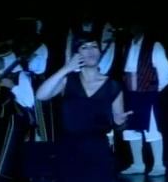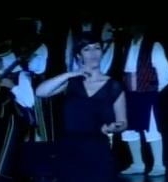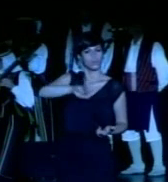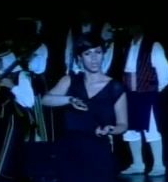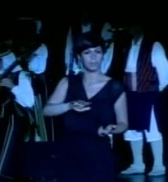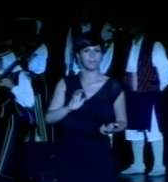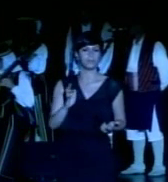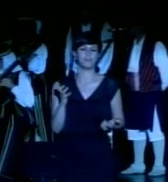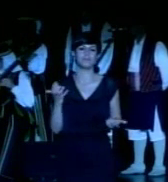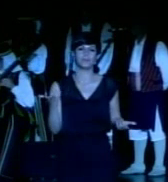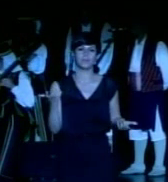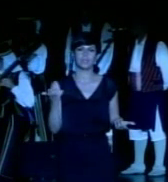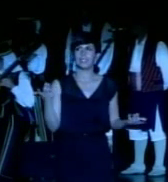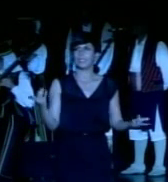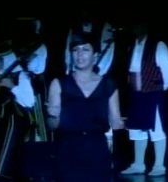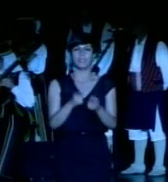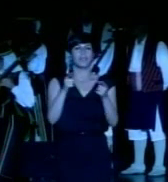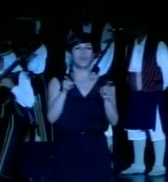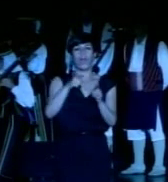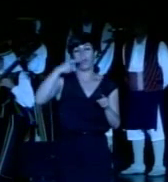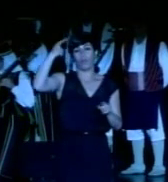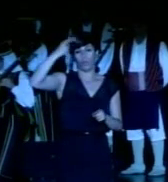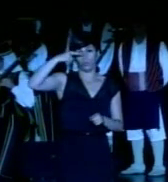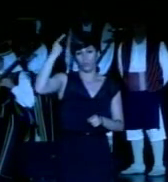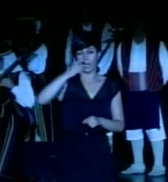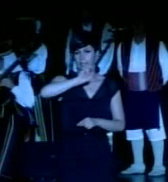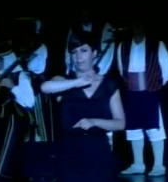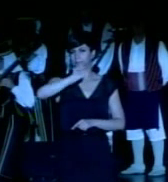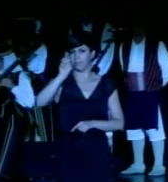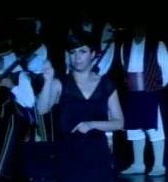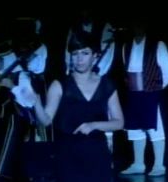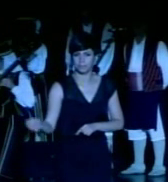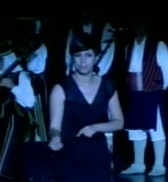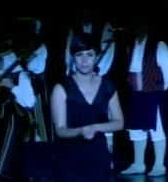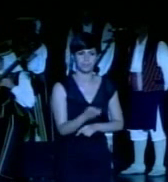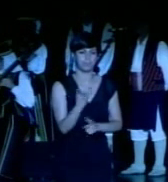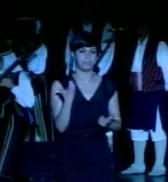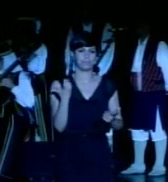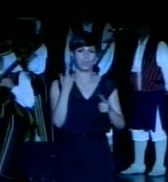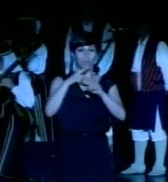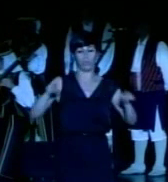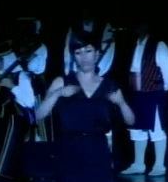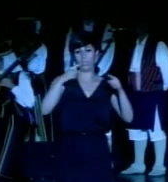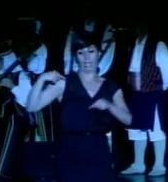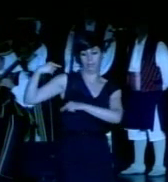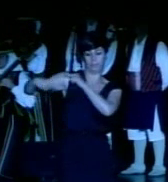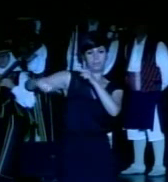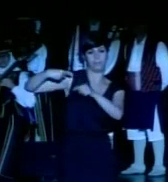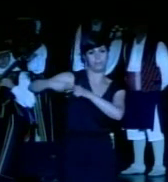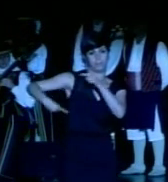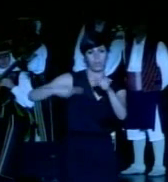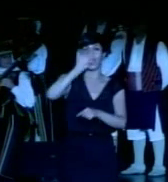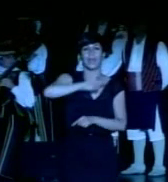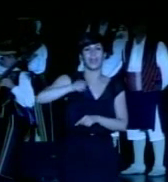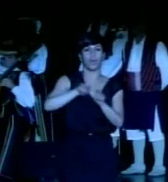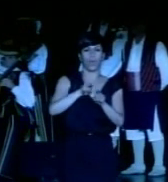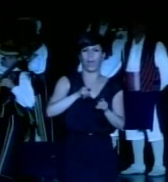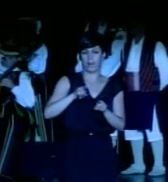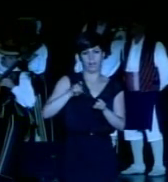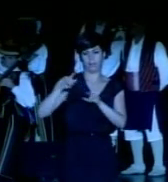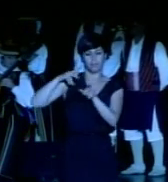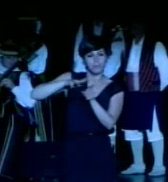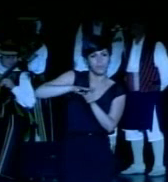curiosamente recibe ese crisol cultural que son las influencias de la música tradicional canaria.